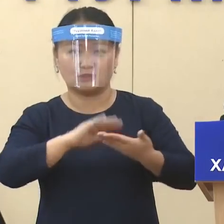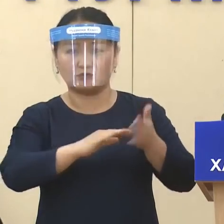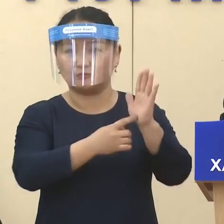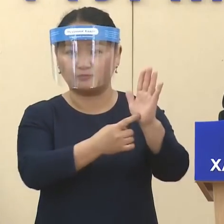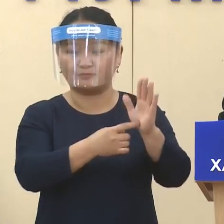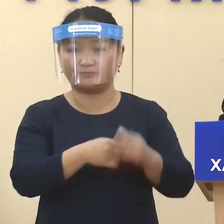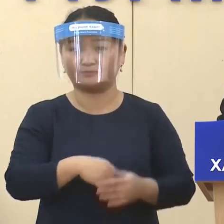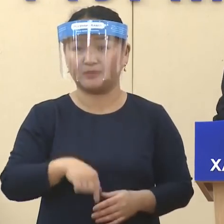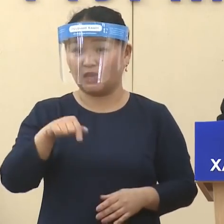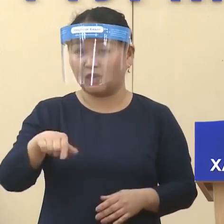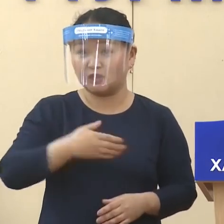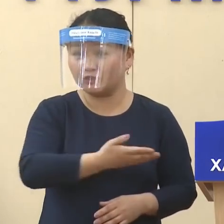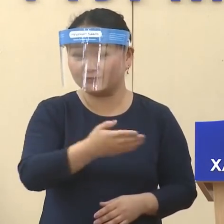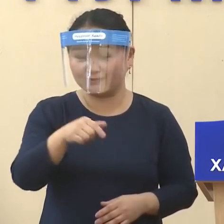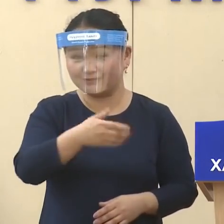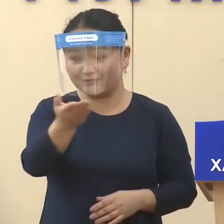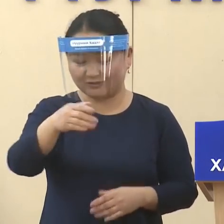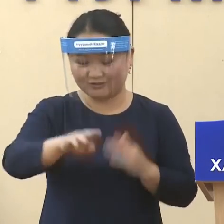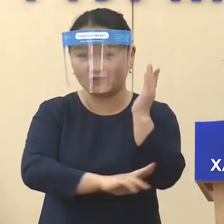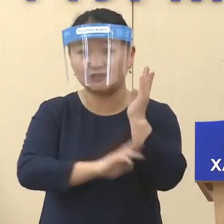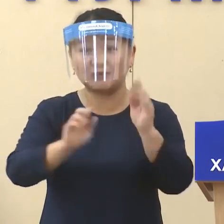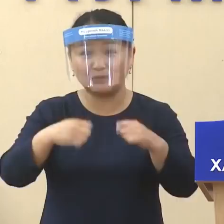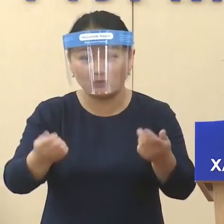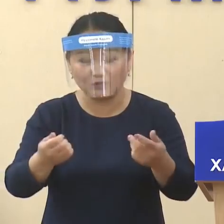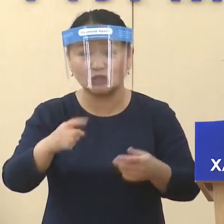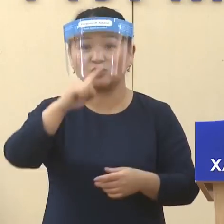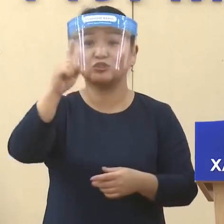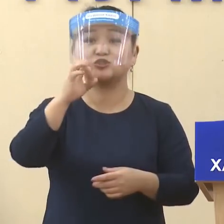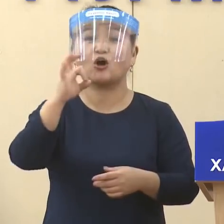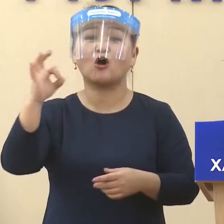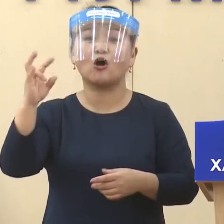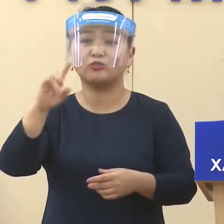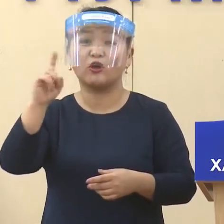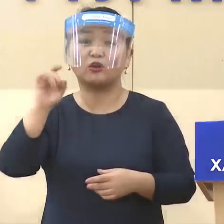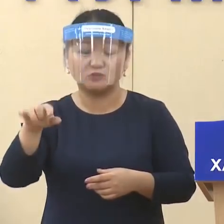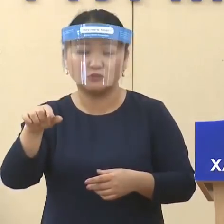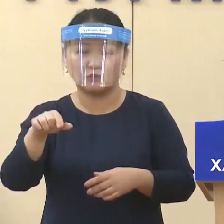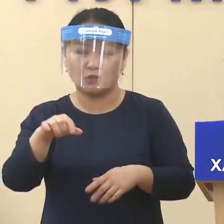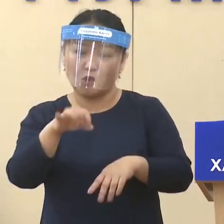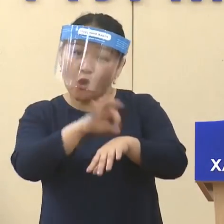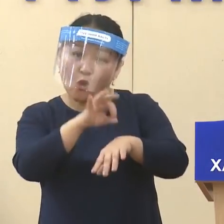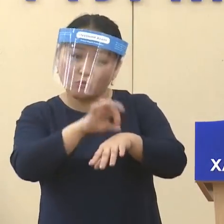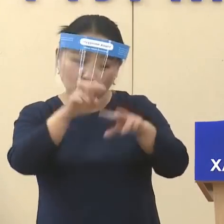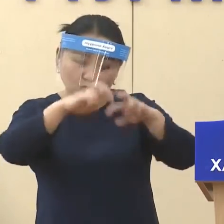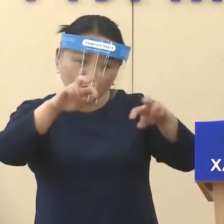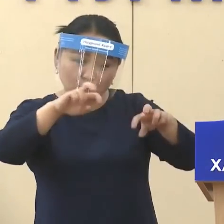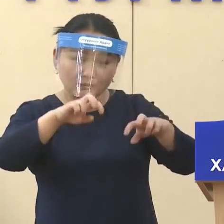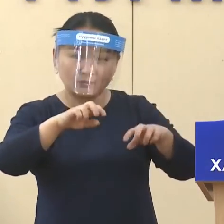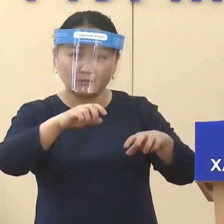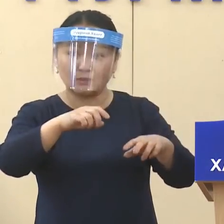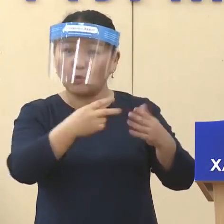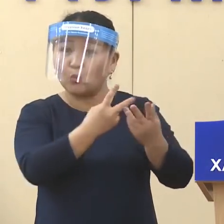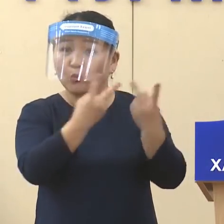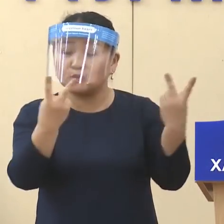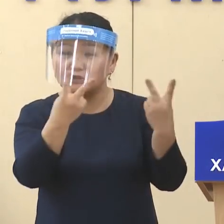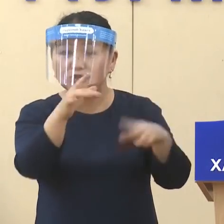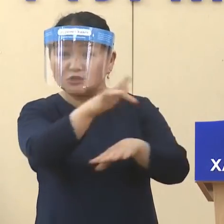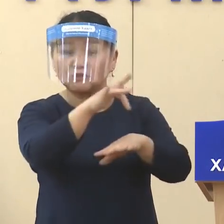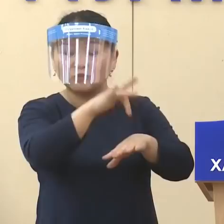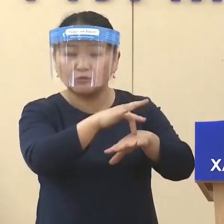За та бүхэнд өнөөдрийн мэндийг хүргэе. За зоонозын өвчин судлалын үндэсний төвөөс цаг үеийн байдал, эрсдлийн үндэслэгэн